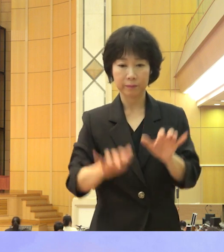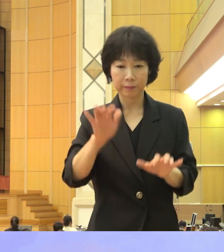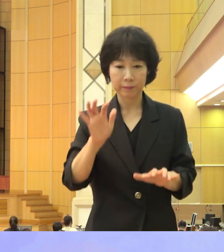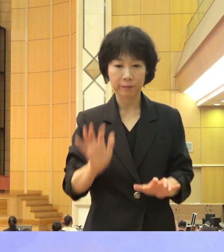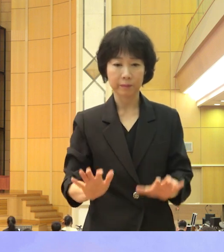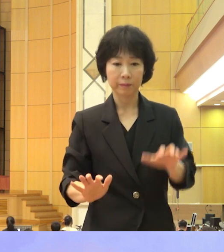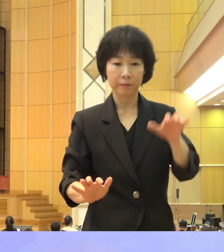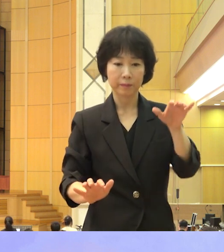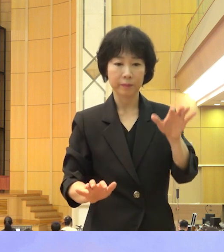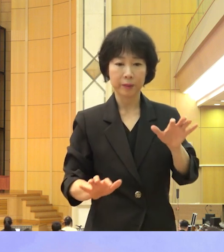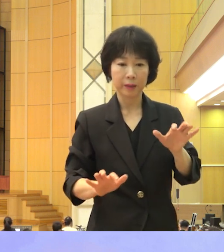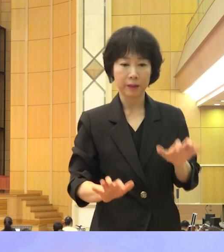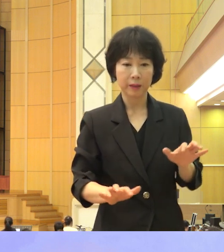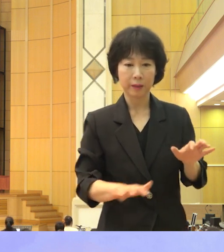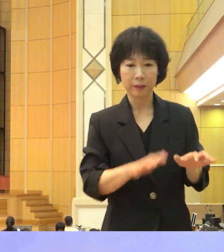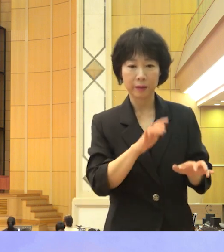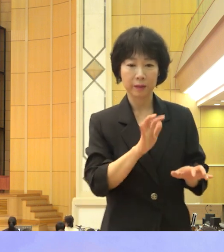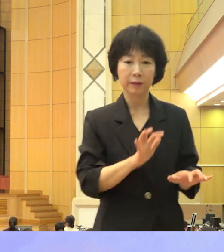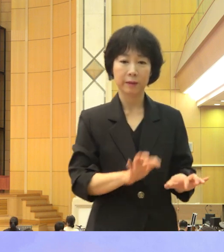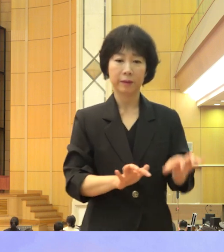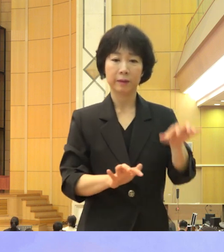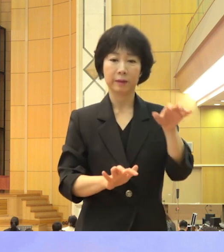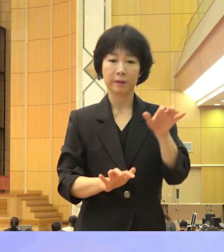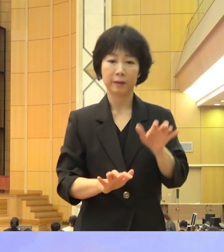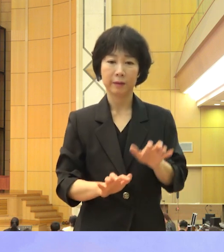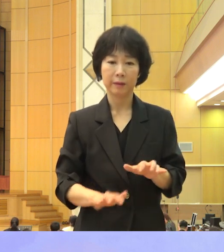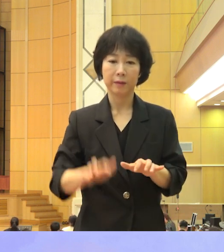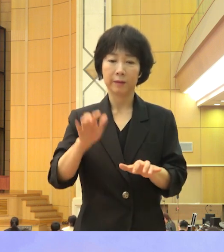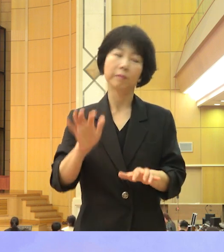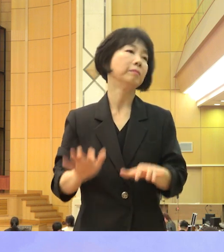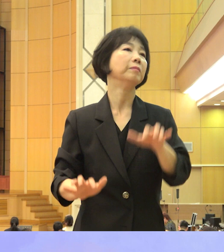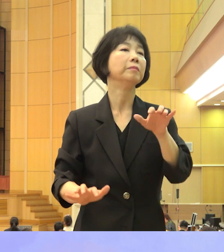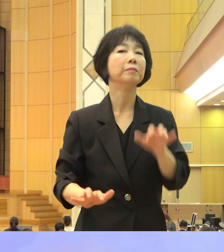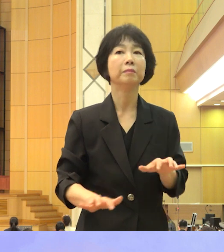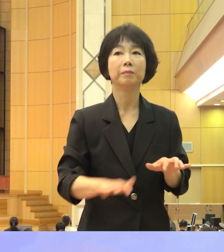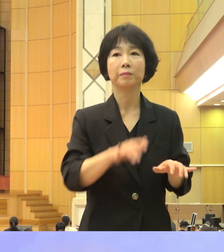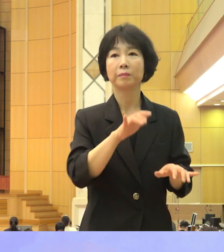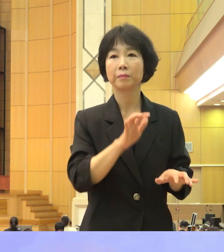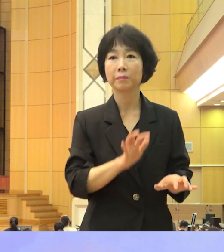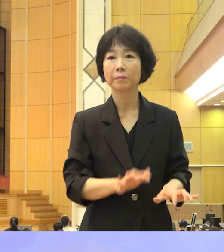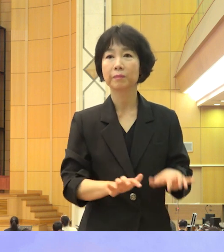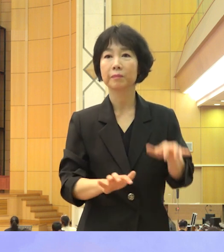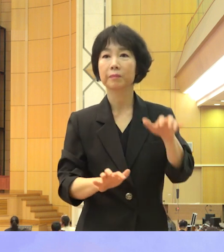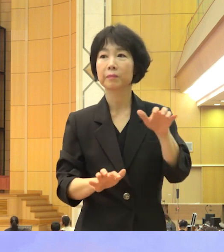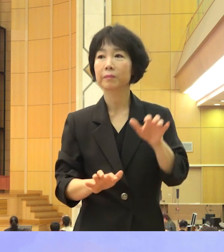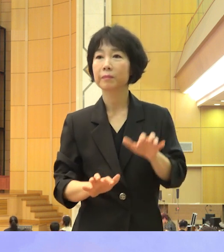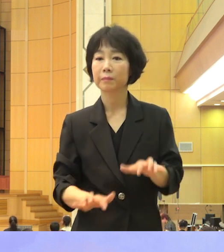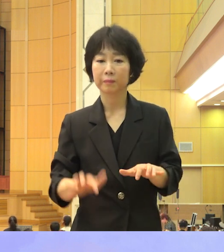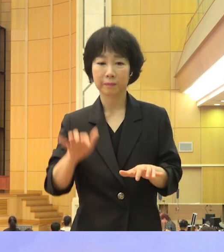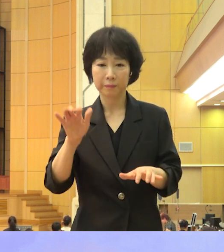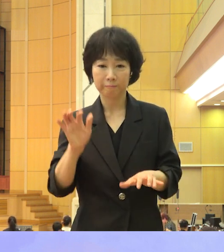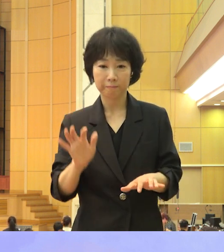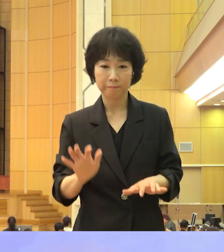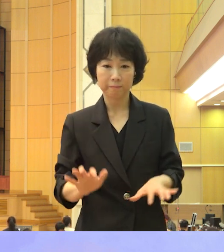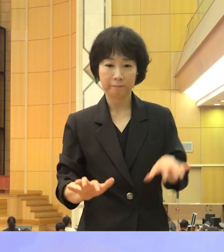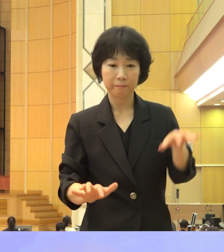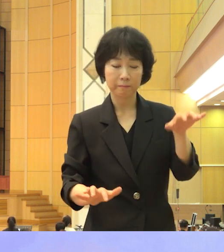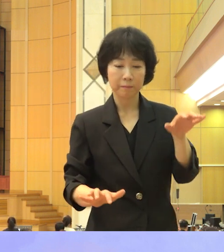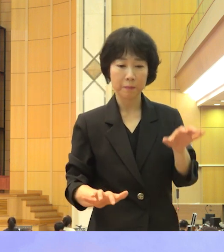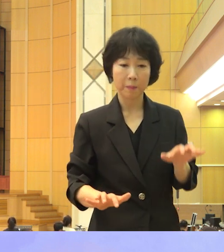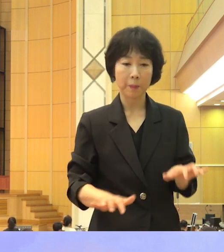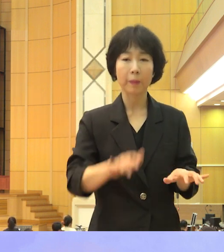한 번 더 주님께 찬양하시겠습니다. 가사를 생각하시면서 처음부터 찬양하시겠습니다. 은혜 아니면